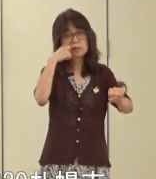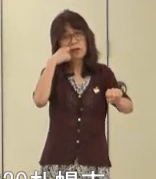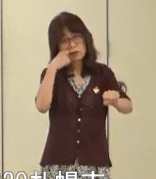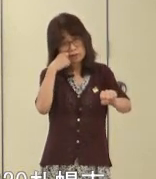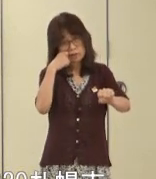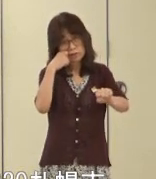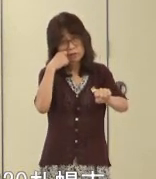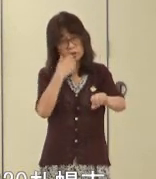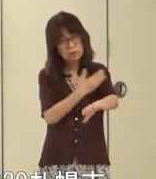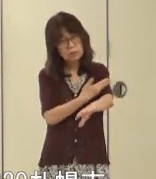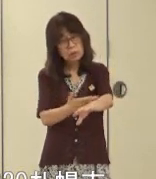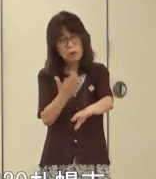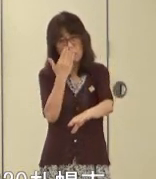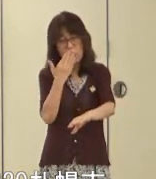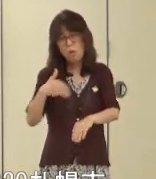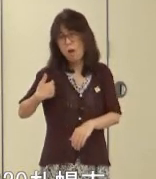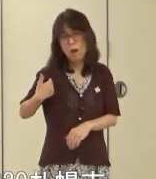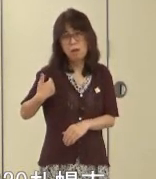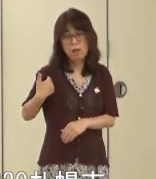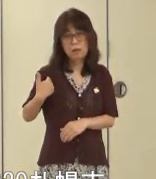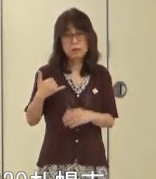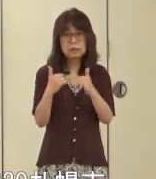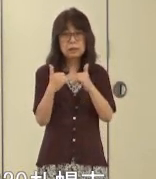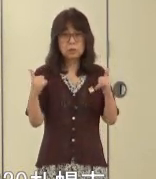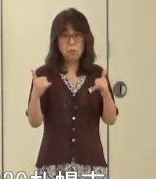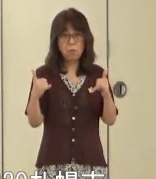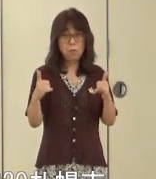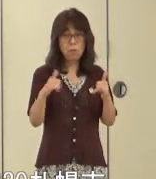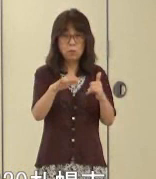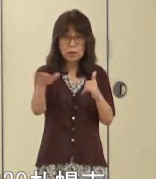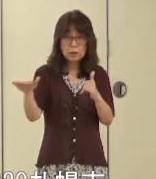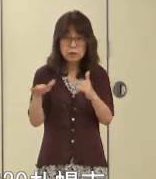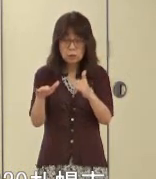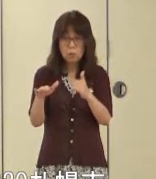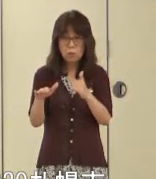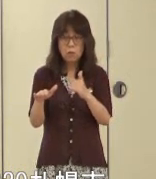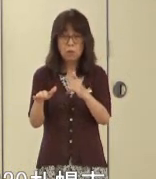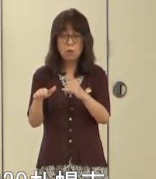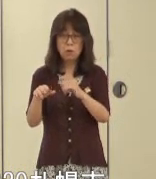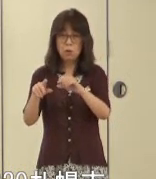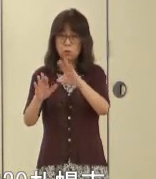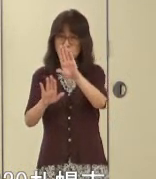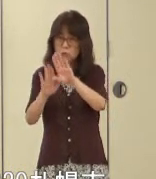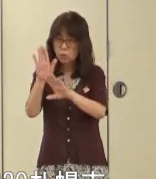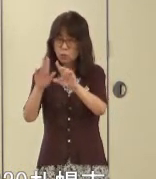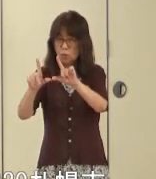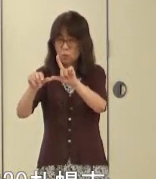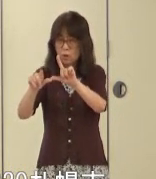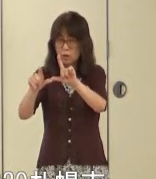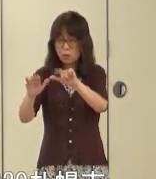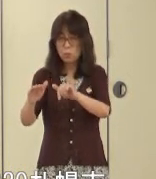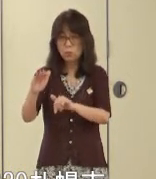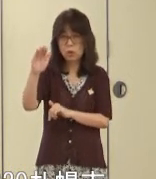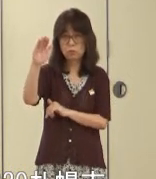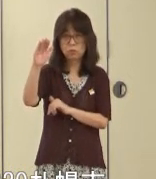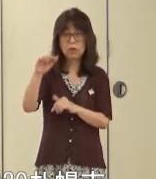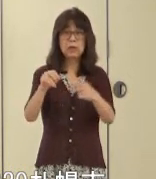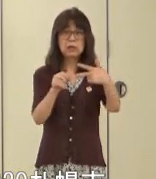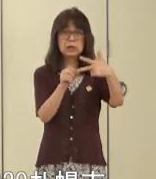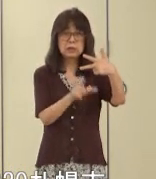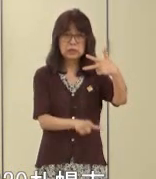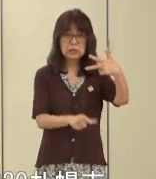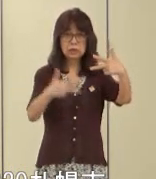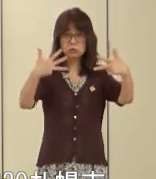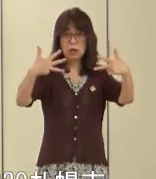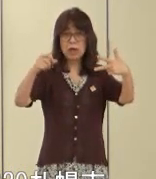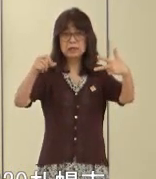経路のわからない方の割合もですね、少しずつ増えてきておりまして、この7月8月の中旬